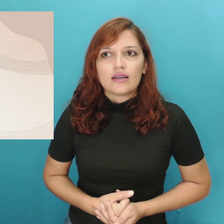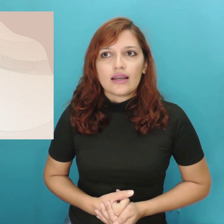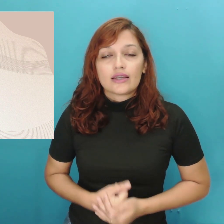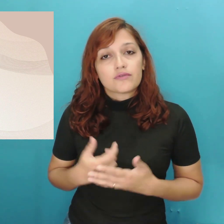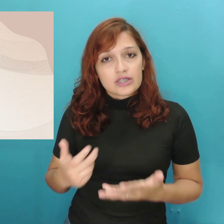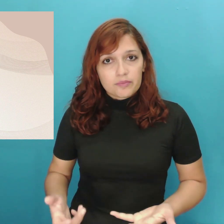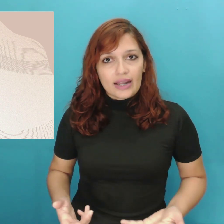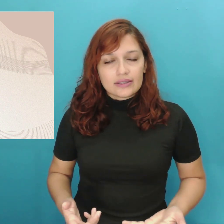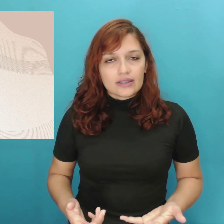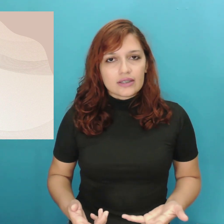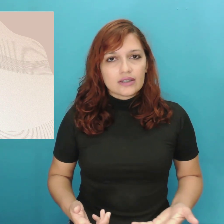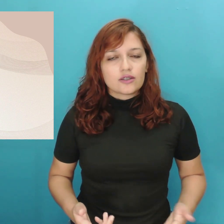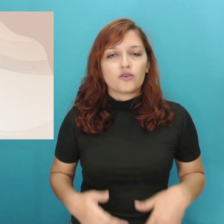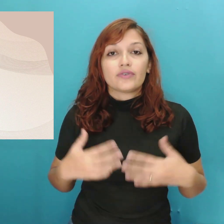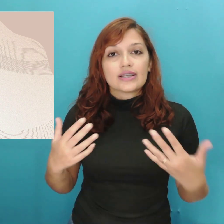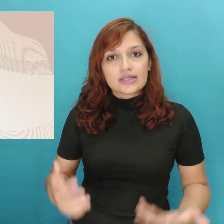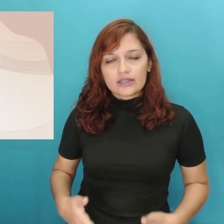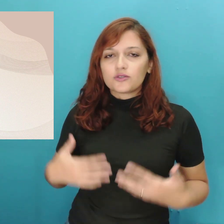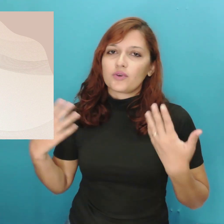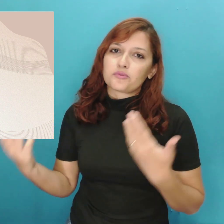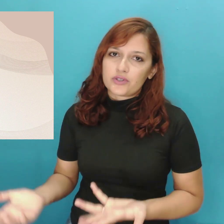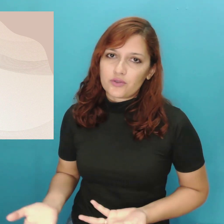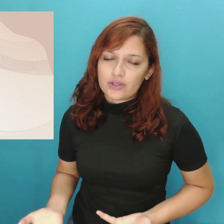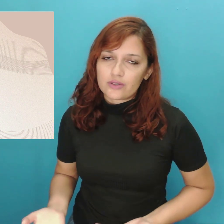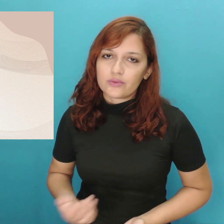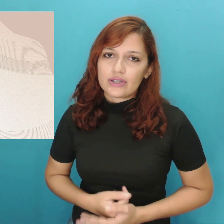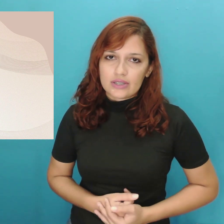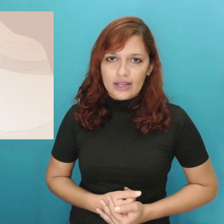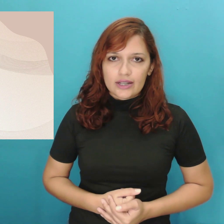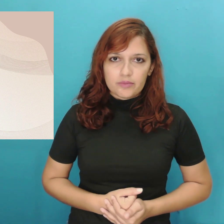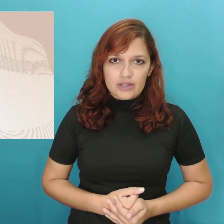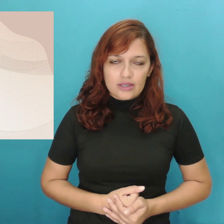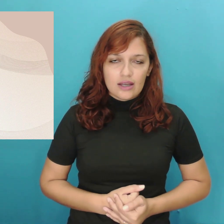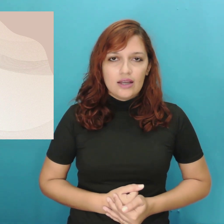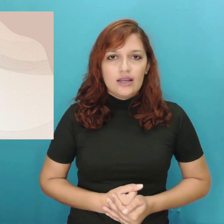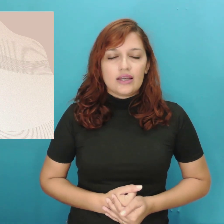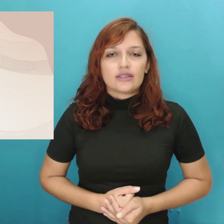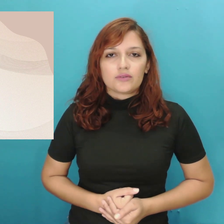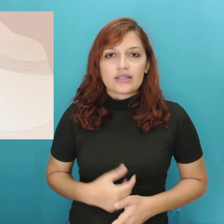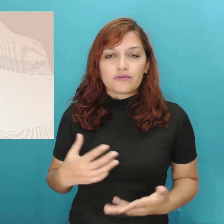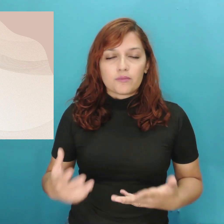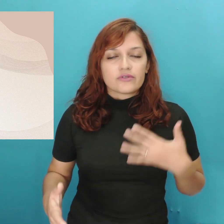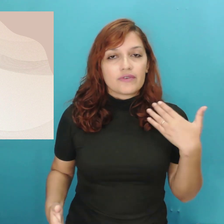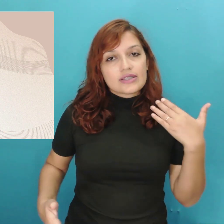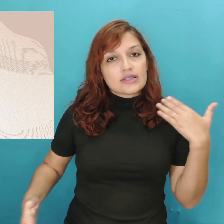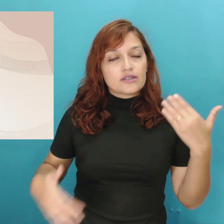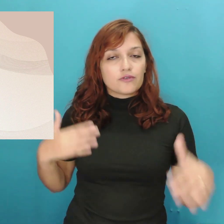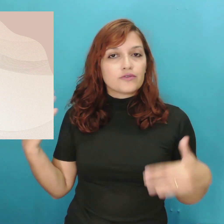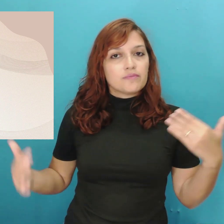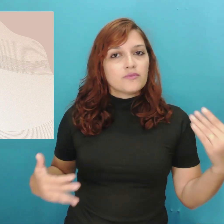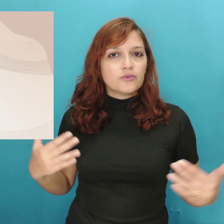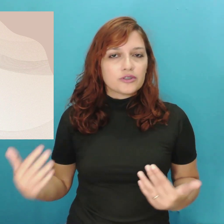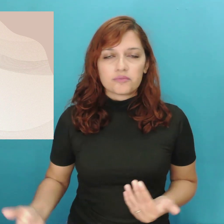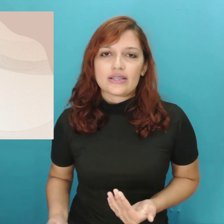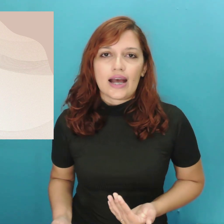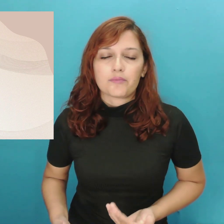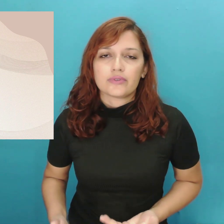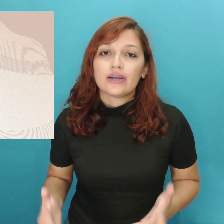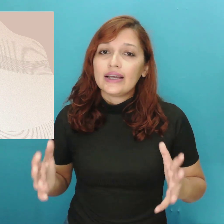que você pratique, conversando com as pessoas surdas em Libras. Então, dessa forma, você vai se desenvolver muito mais rápido. E